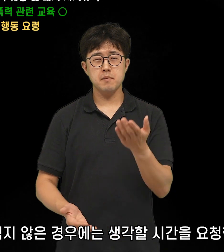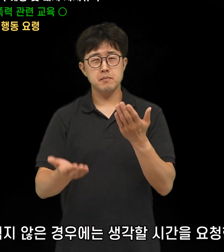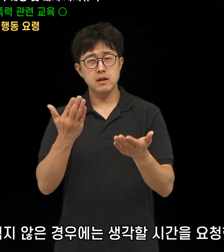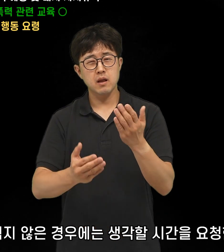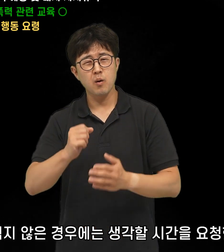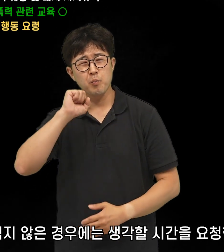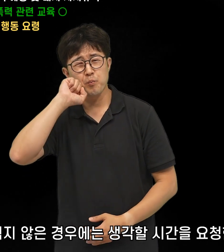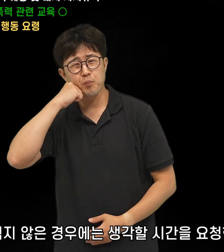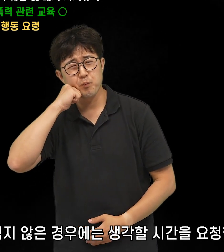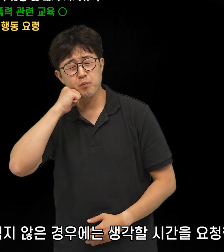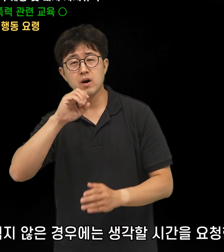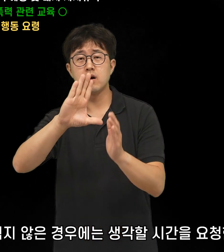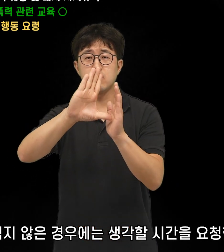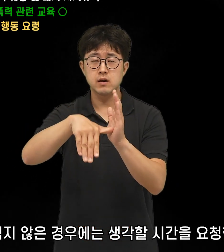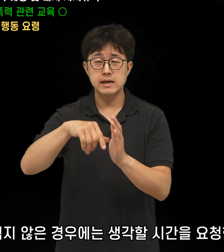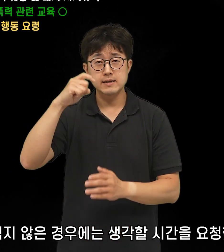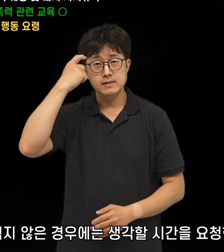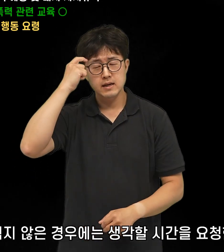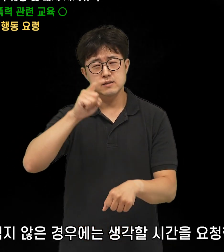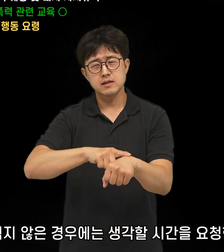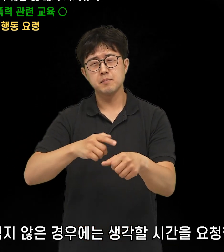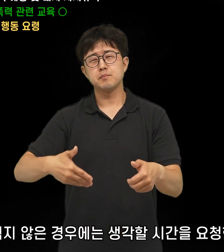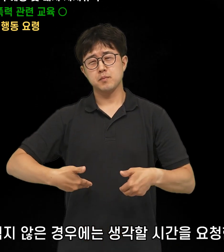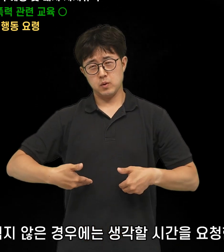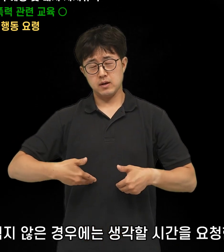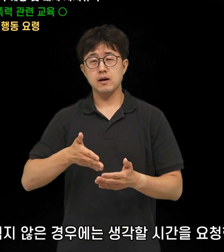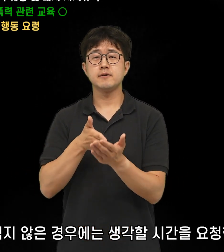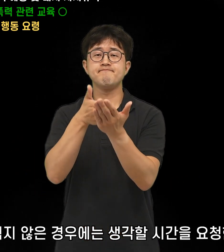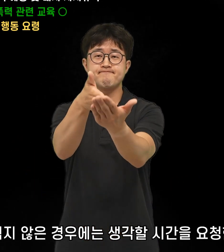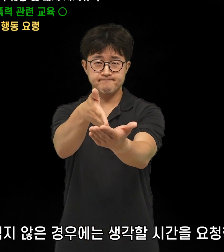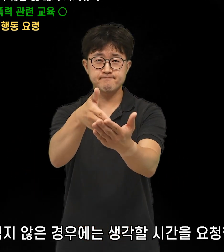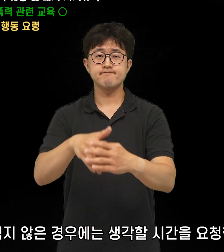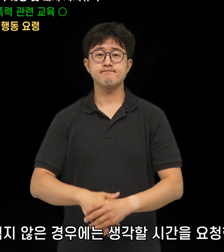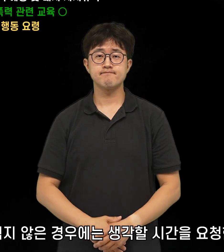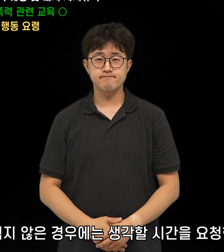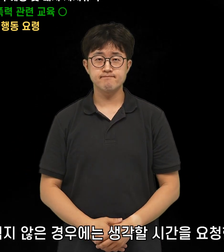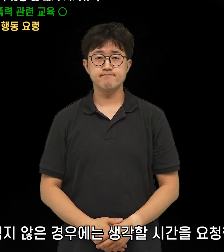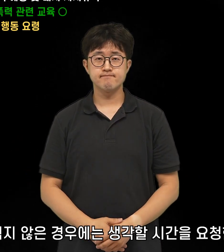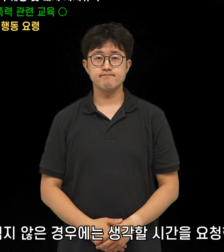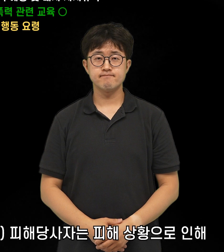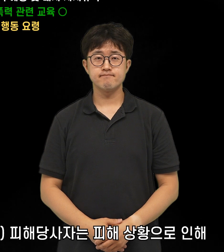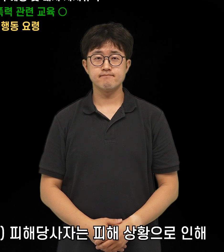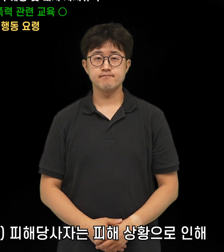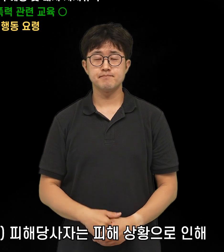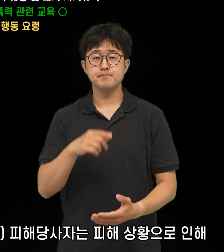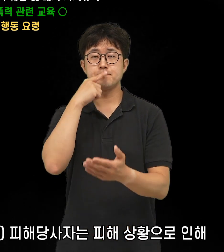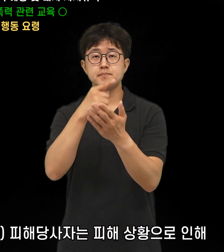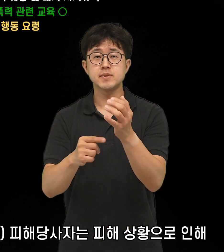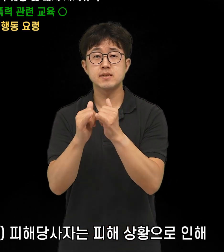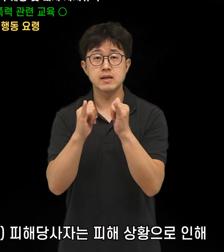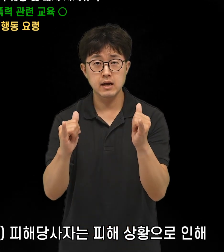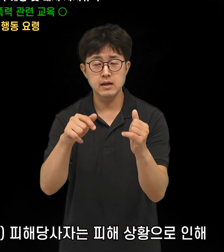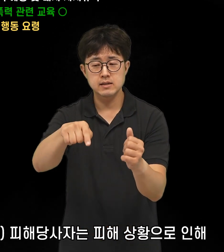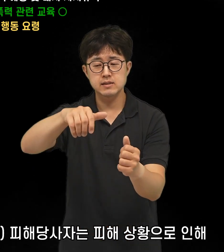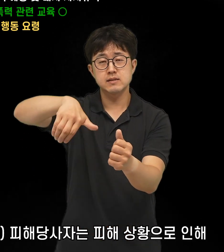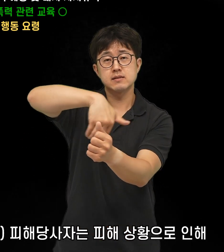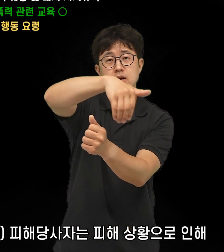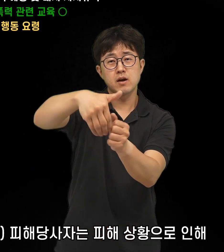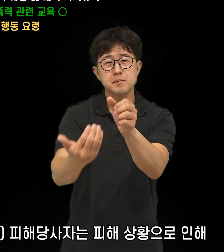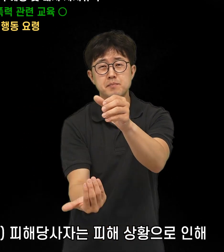않은 경우에는 생각할 시간을 요청한다. 5. 피해